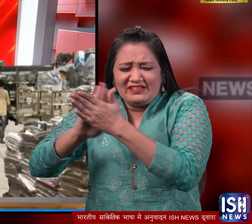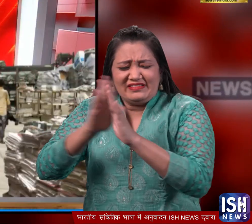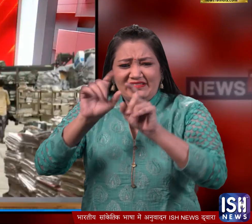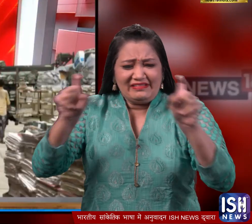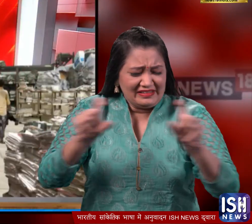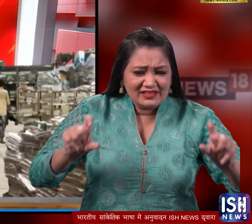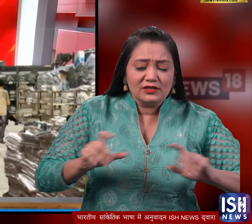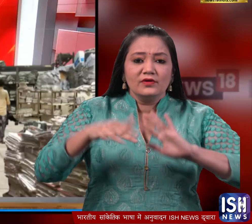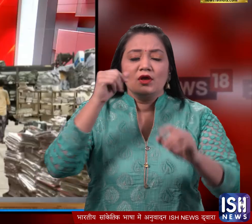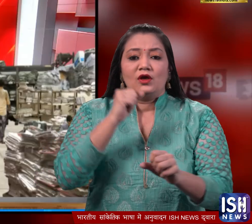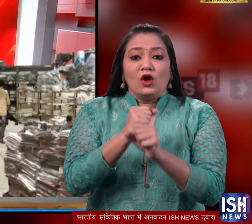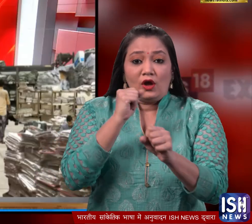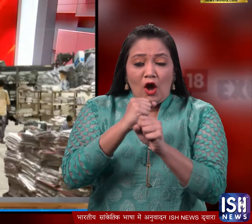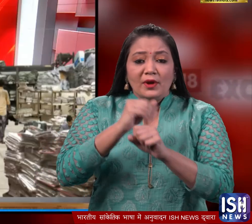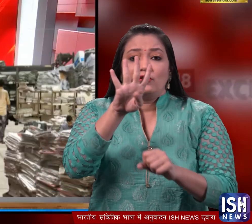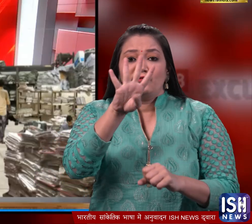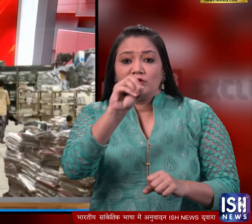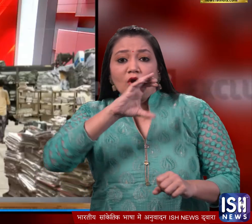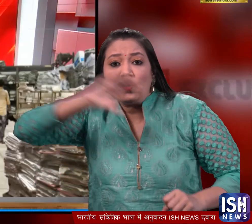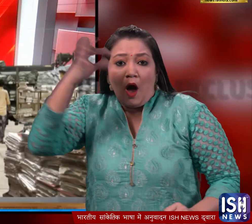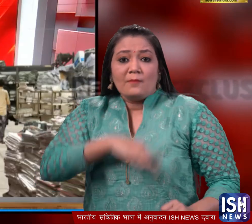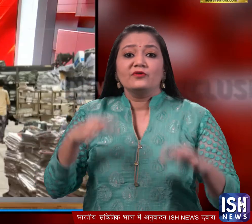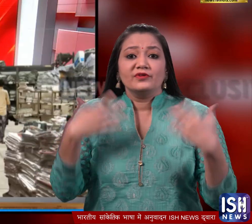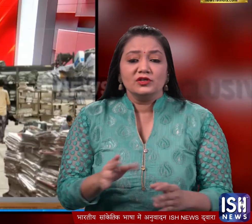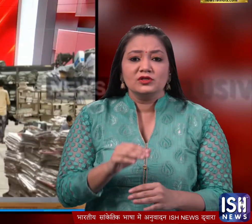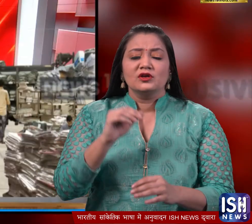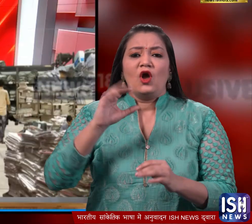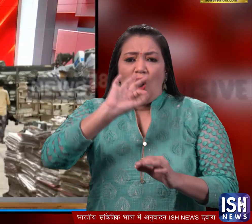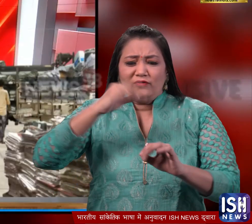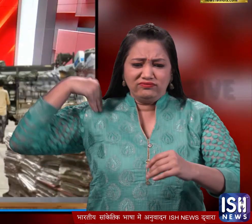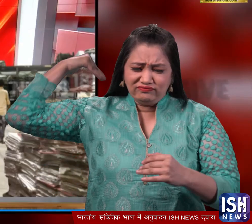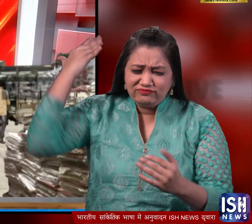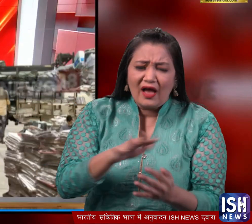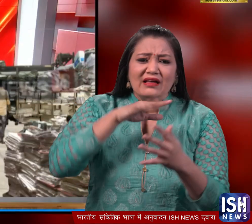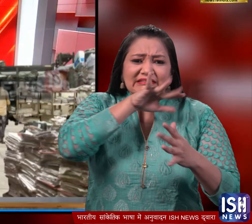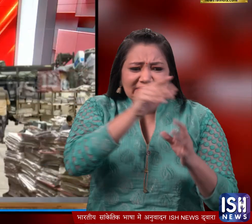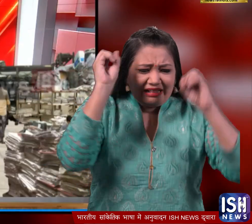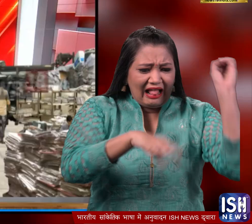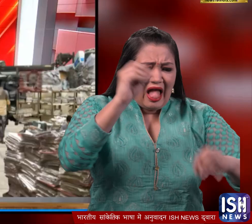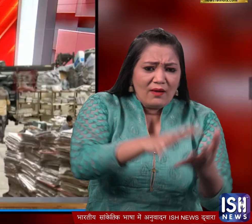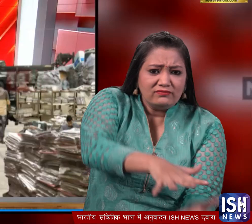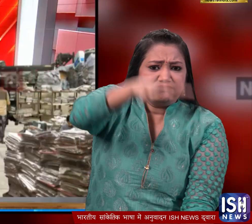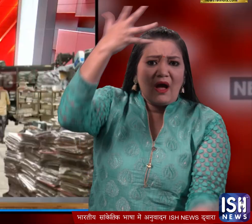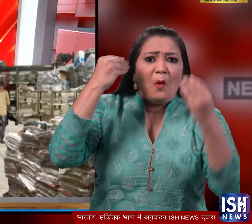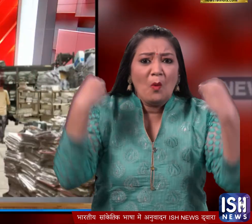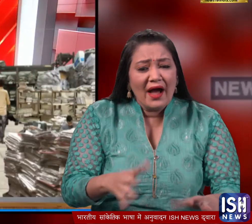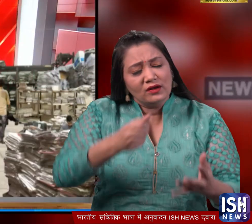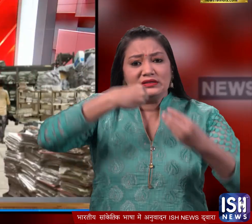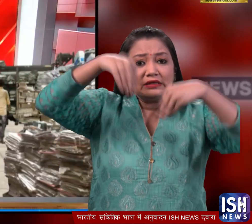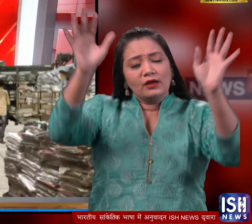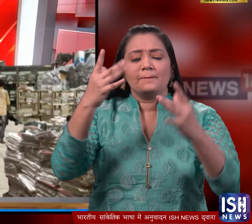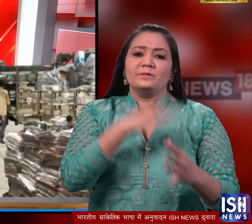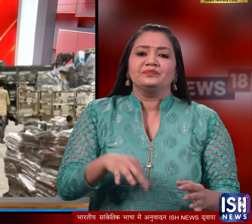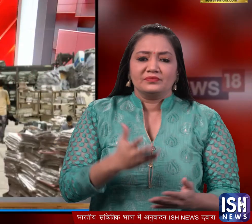अभियान से सरकार को 40 करोड़ रुपए की कमाई हुई, जो कि दफ्तरों में कई साल से जमा कबाड़ को बेचकर मिली। यही नहीं, इस सफाई अभियान